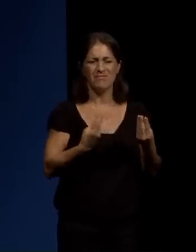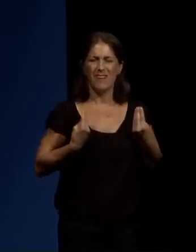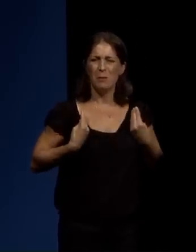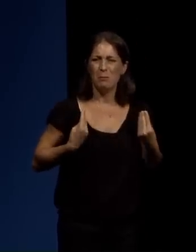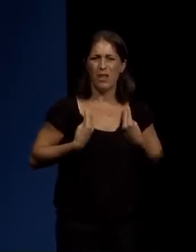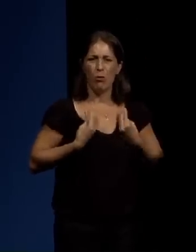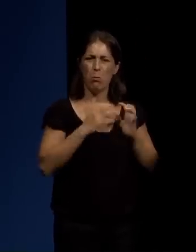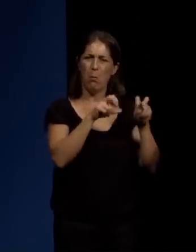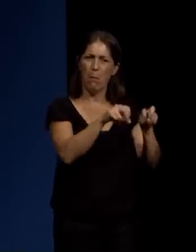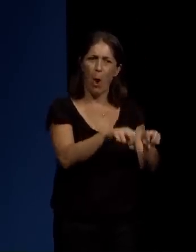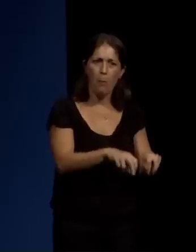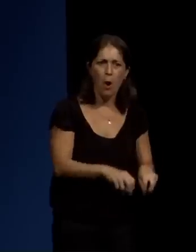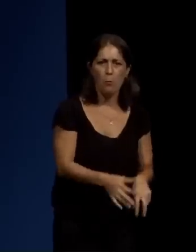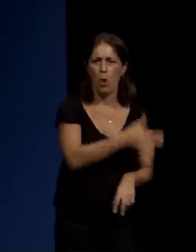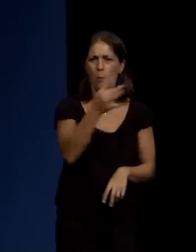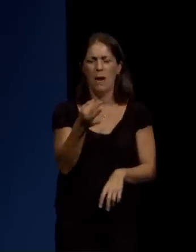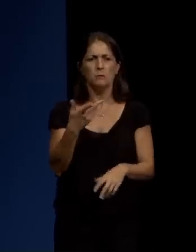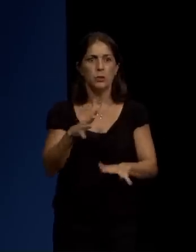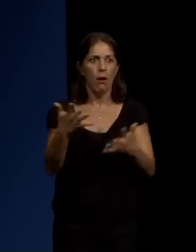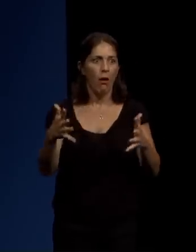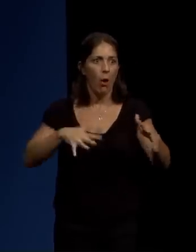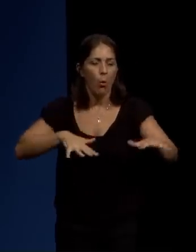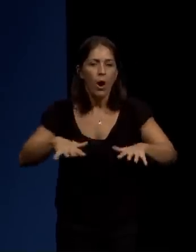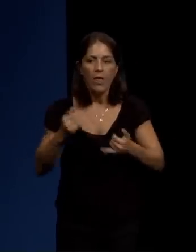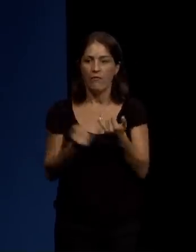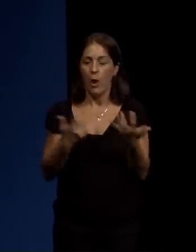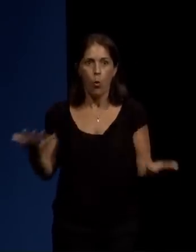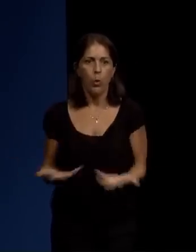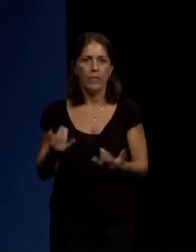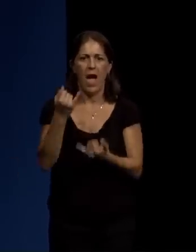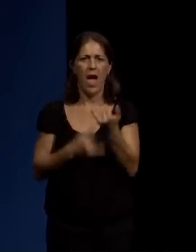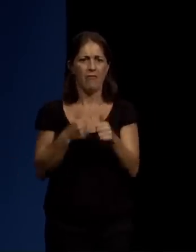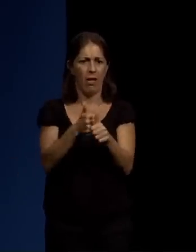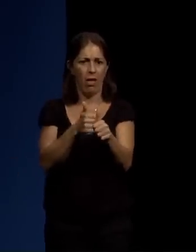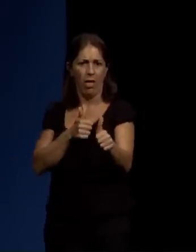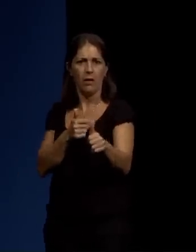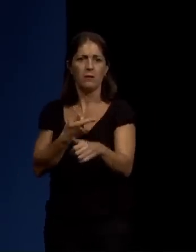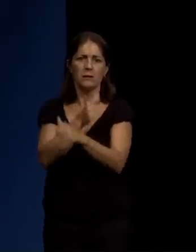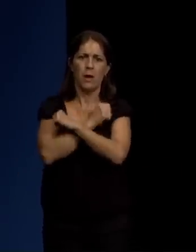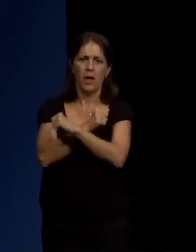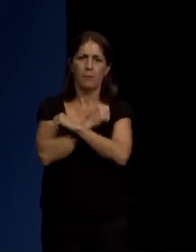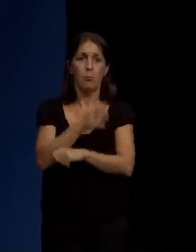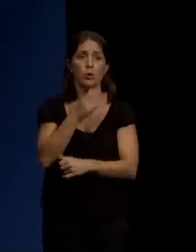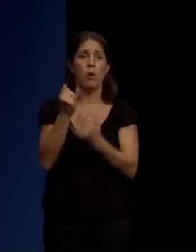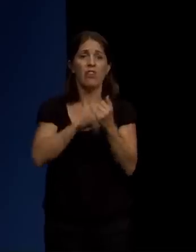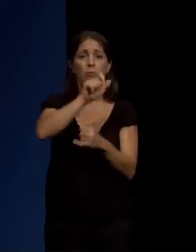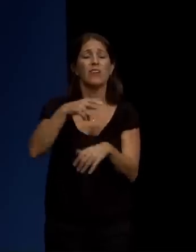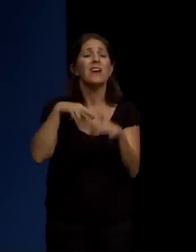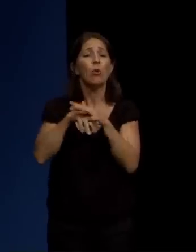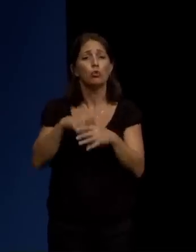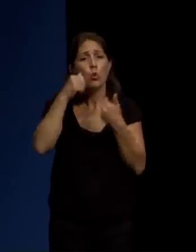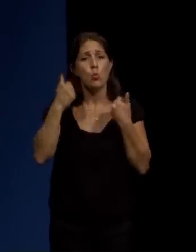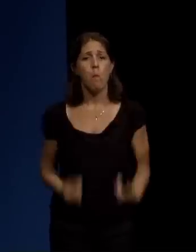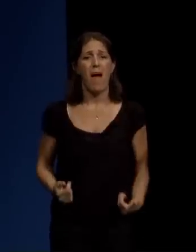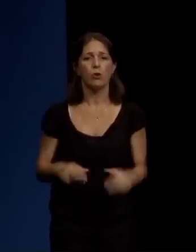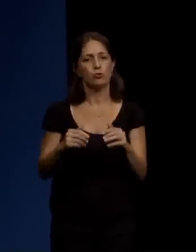ou fan colas interminables nos servizos de urxencia, ateigados porque cada día hai menos personal. Porque un home, Feijóo,